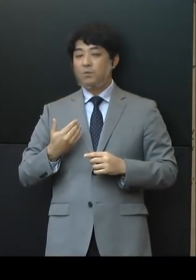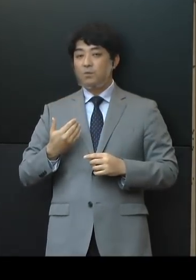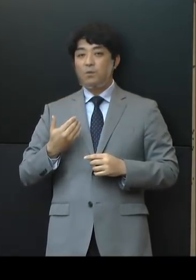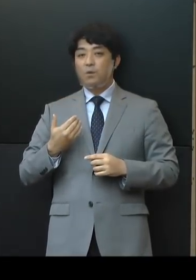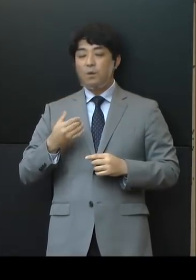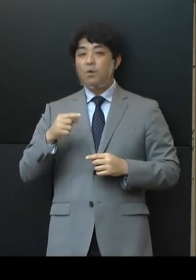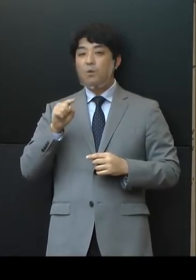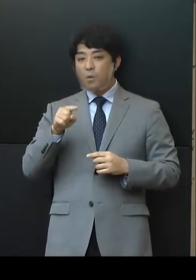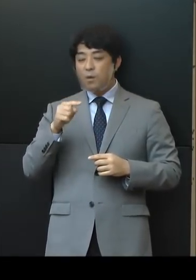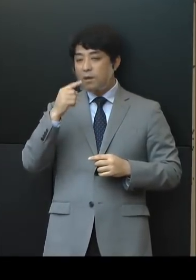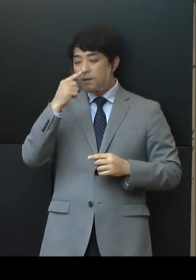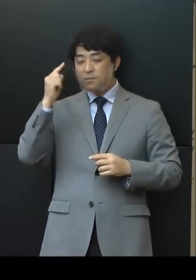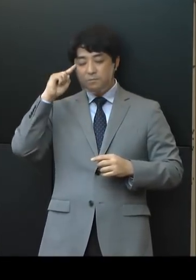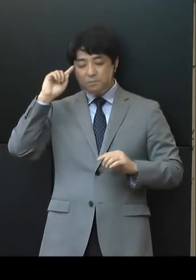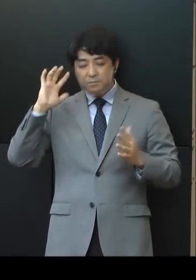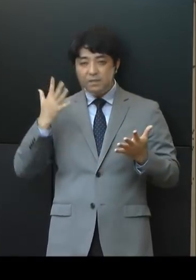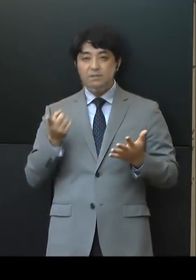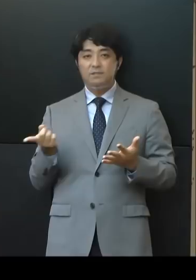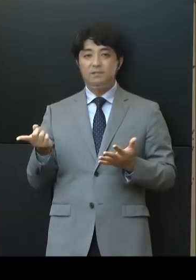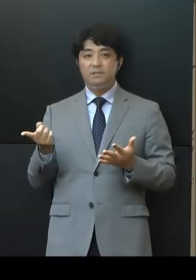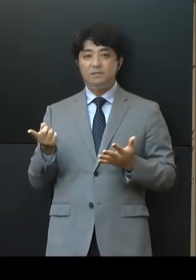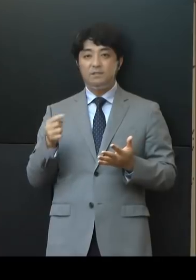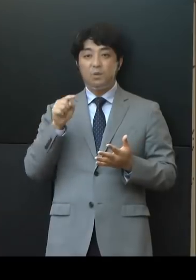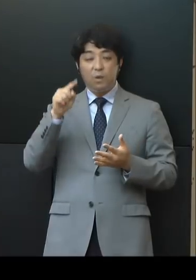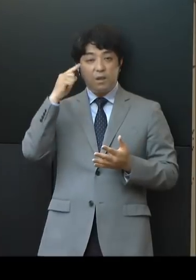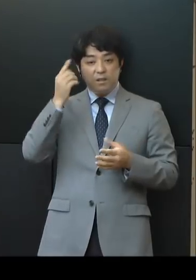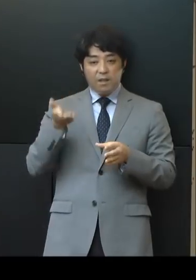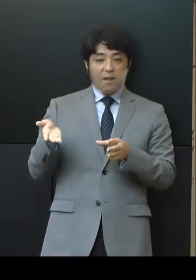検討しておりませんというか考慮しておりません。